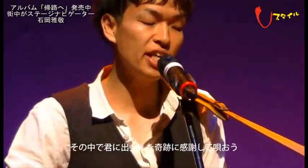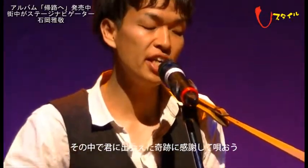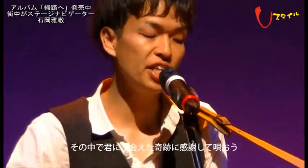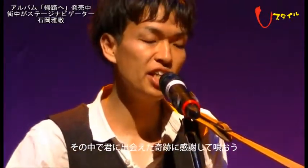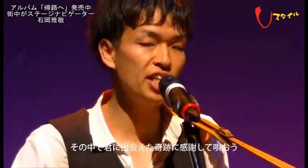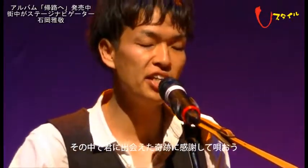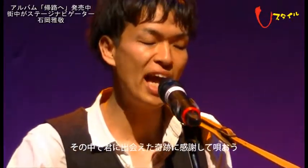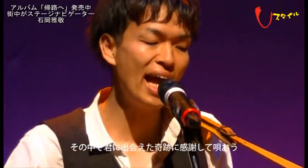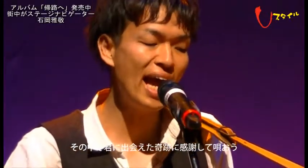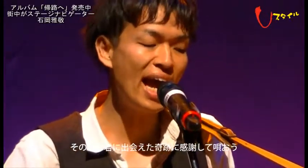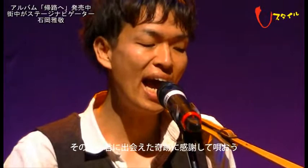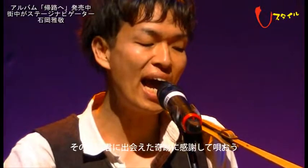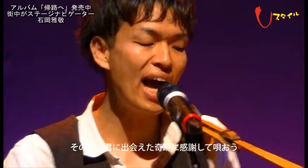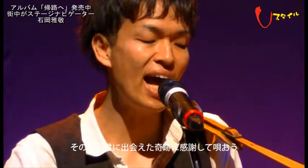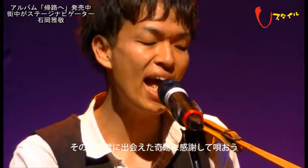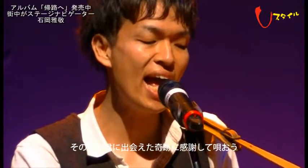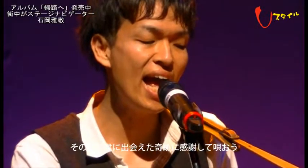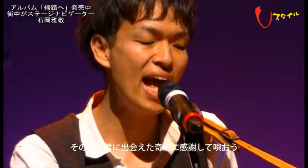me